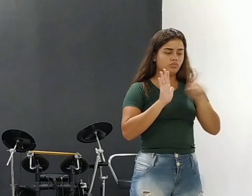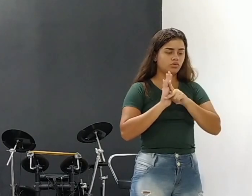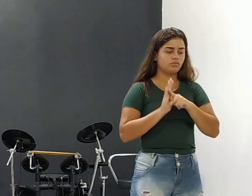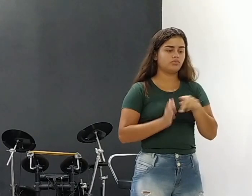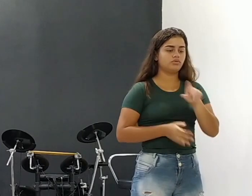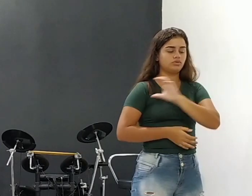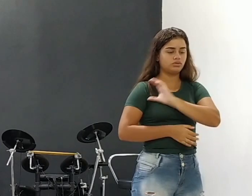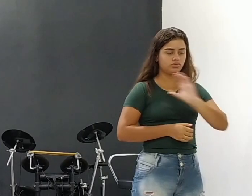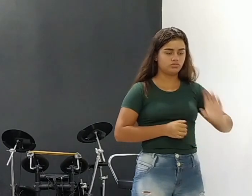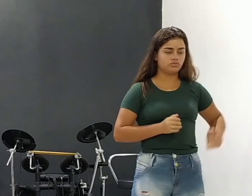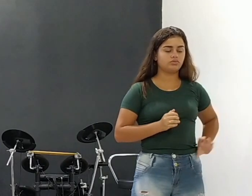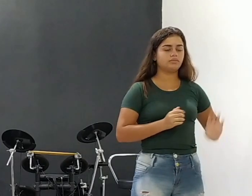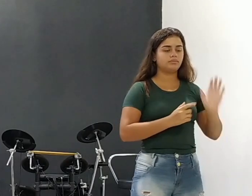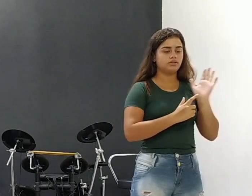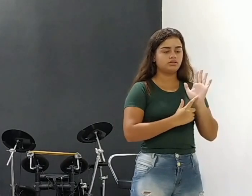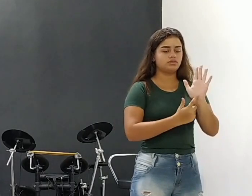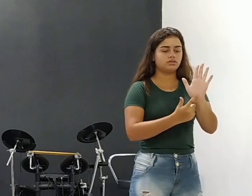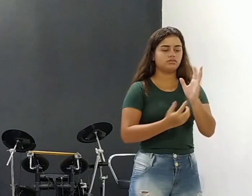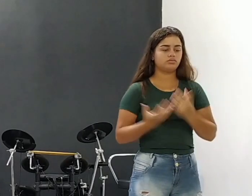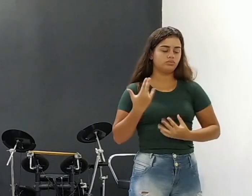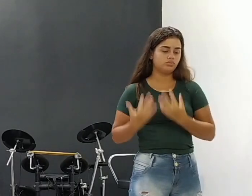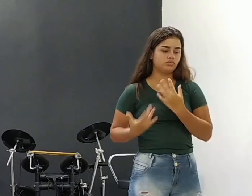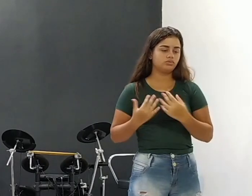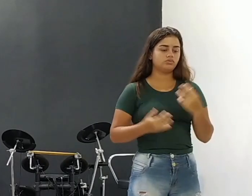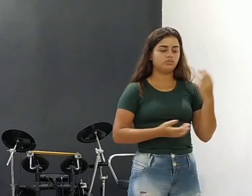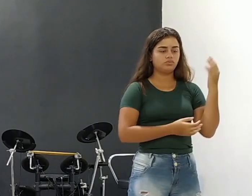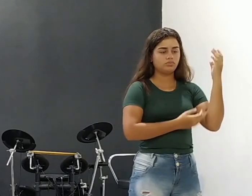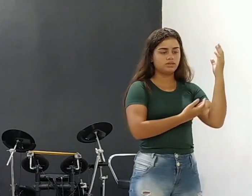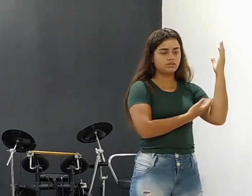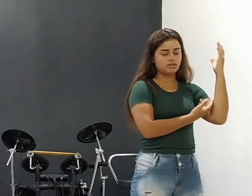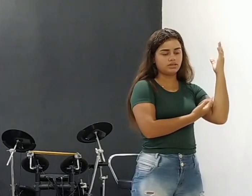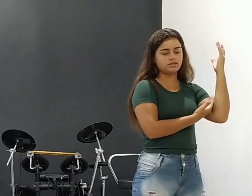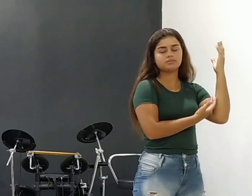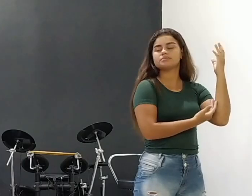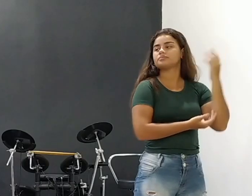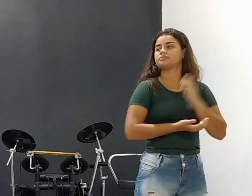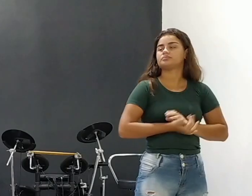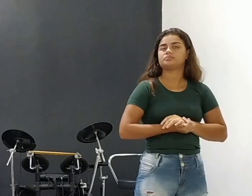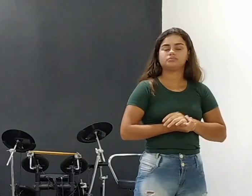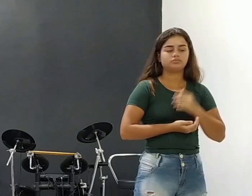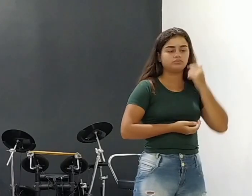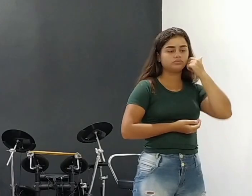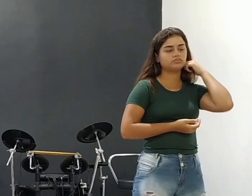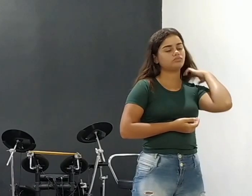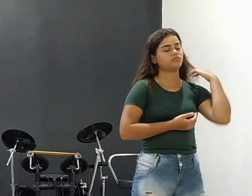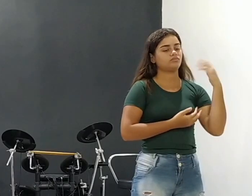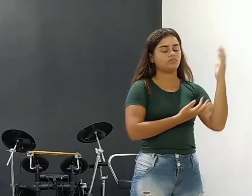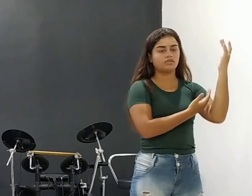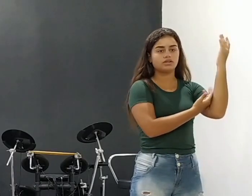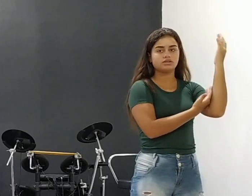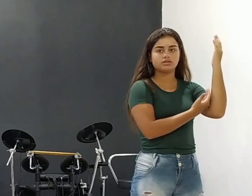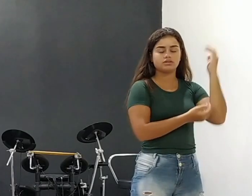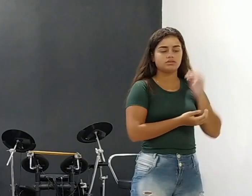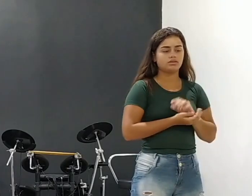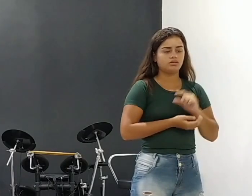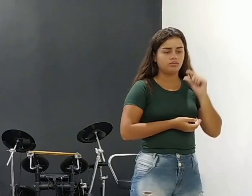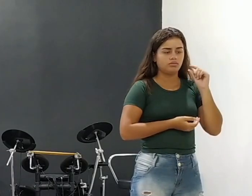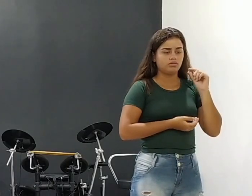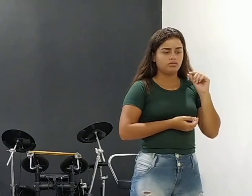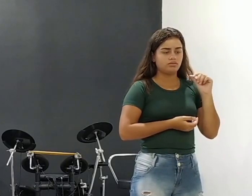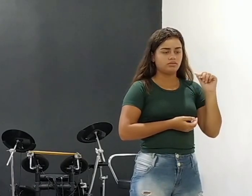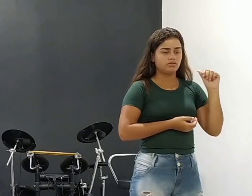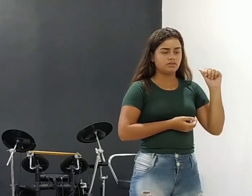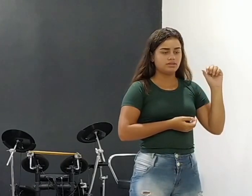de fogo. E a Bíblia ela continua dizendo, no meio de uma sarça. Sarça era uma pequena planta,